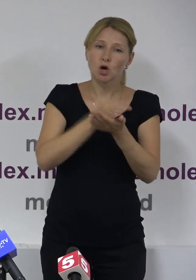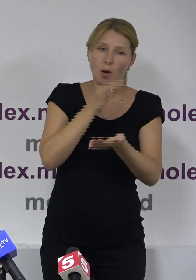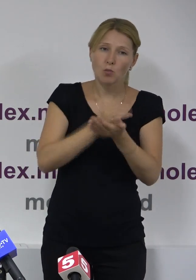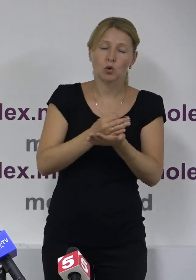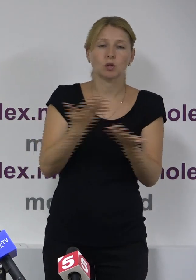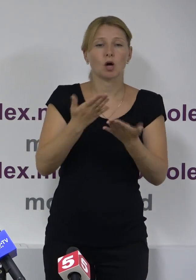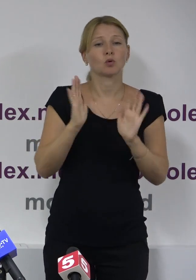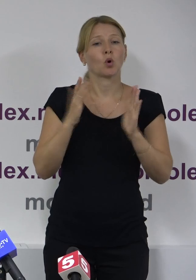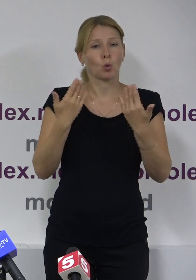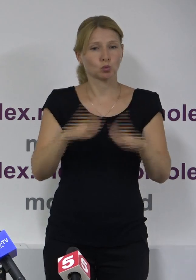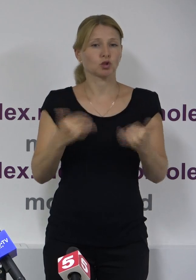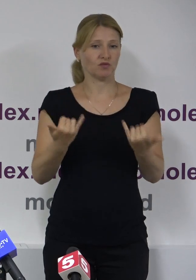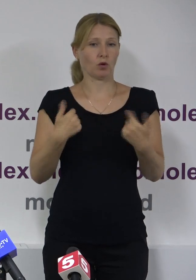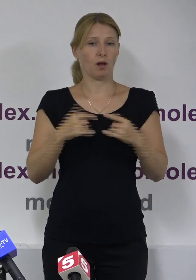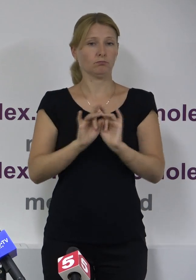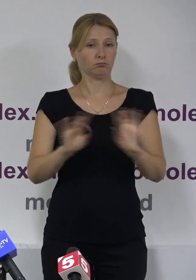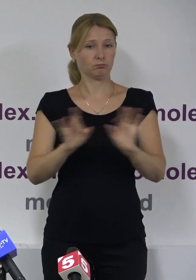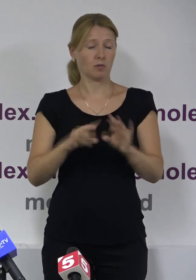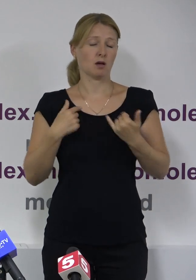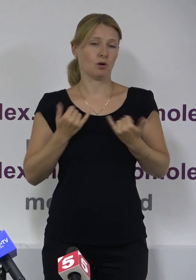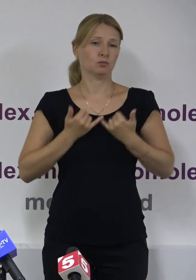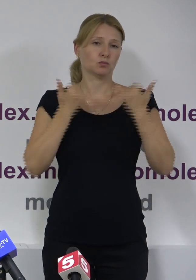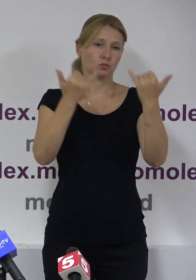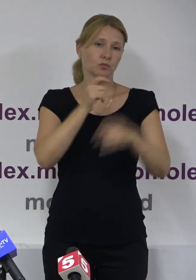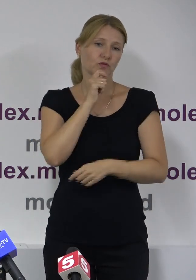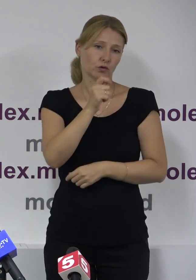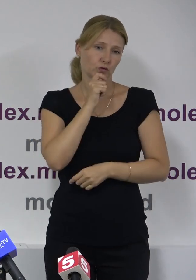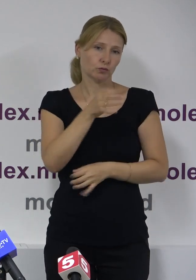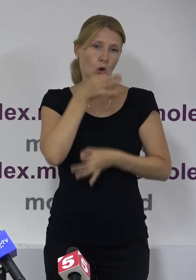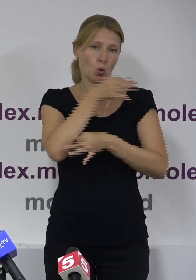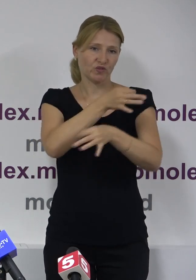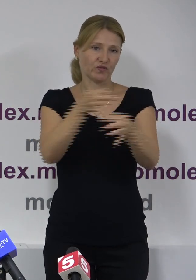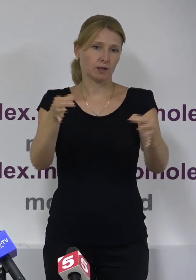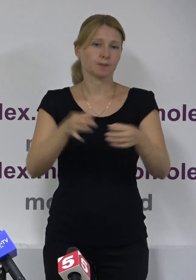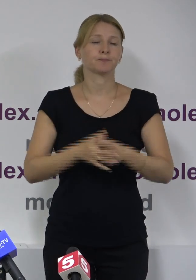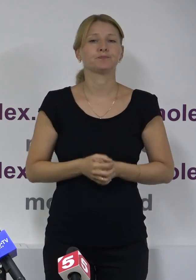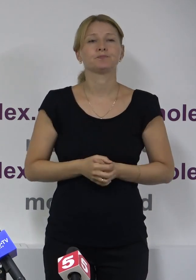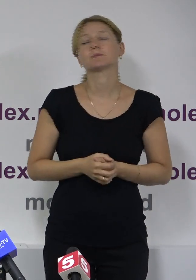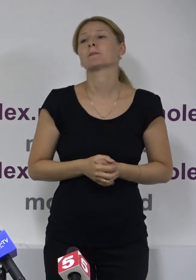care a fost prezentat, vă stau la dispoziție și cu plăcere o să răspund.